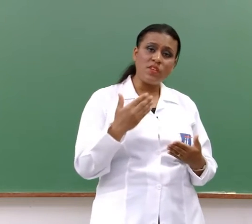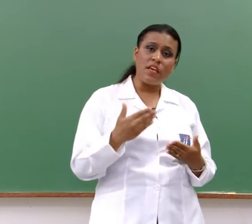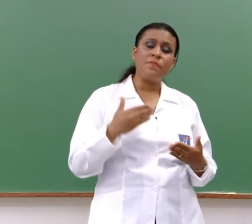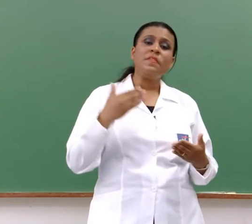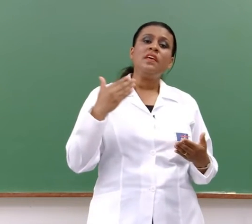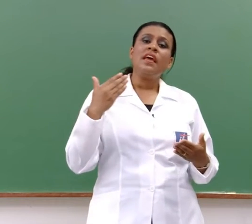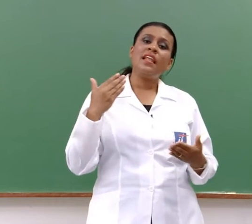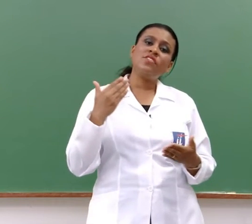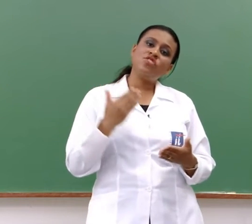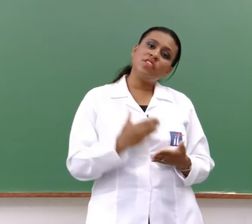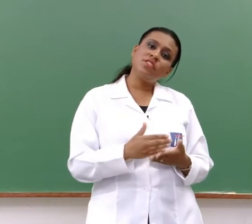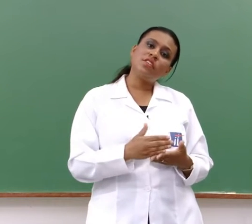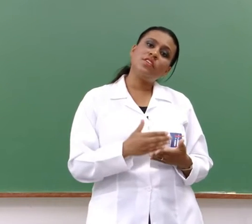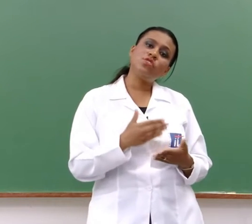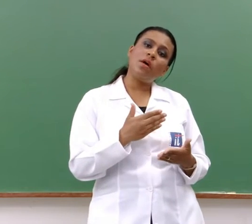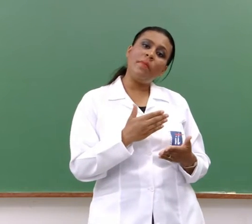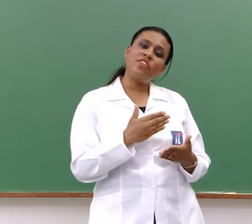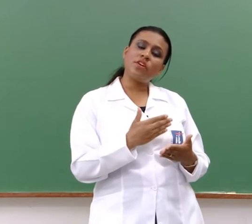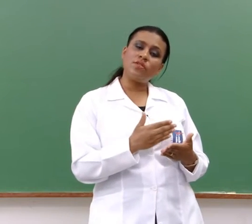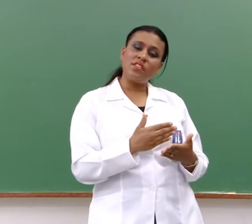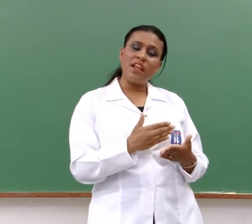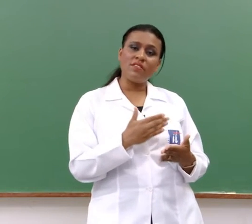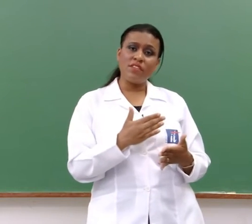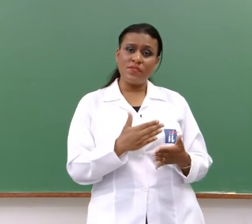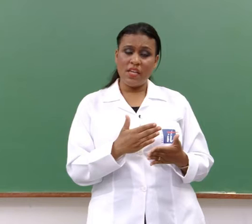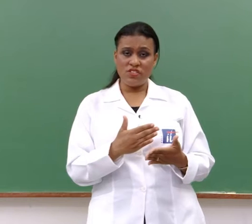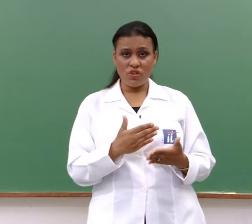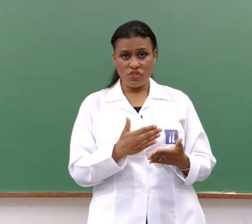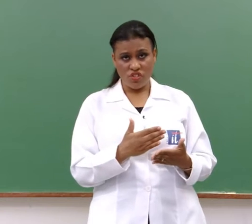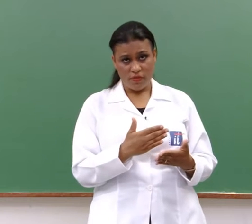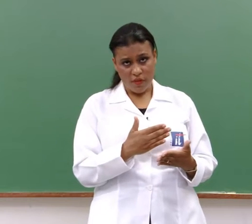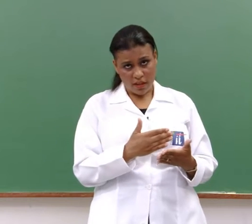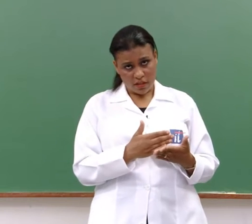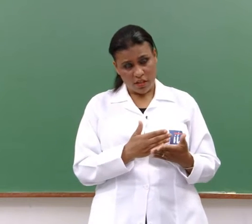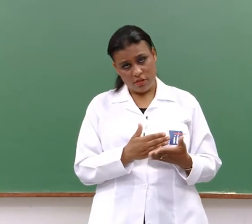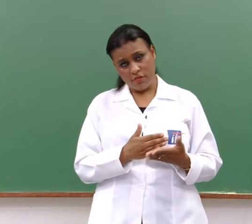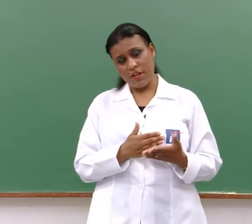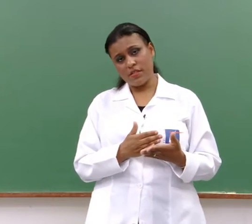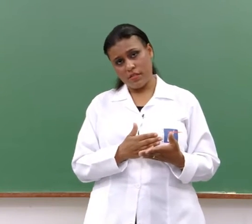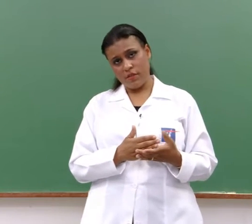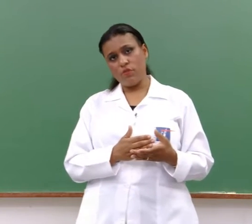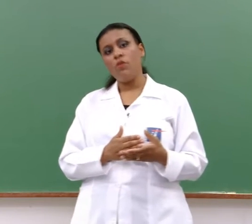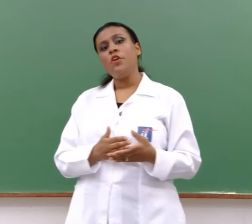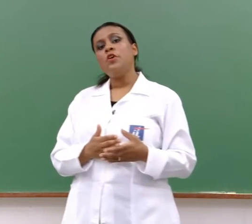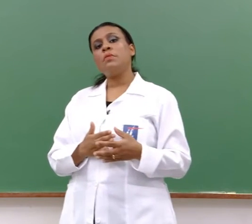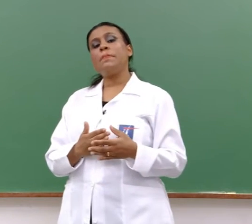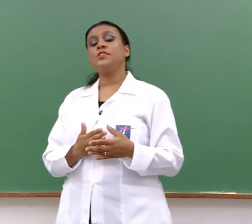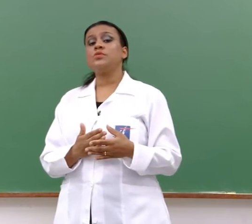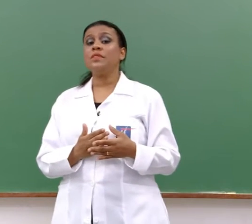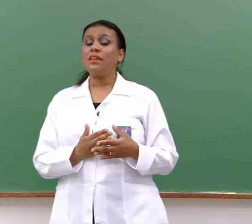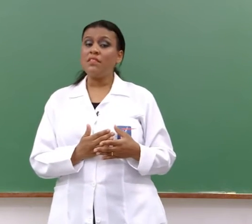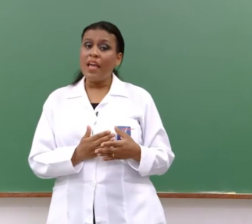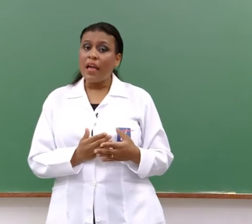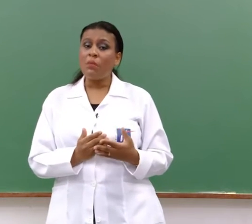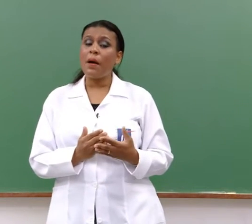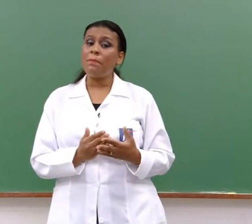quê? Ela diz que somente é considerado deficiente auditivo aqui no Brasil uma pessoa que tenha uma